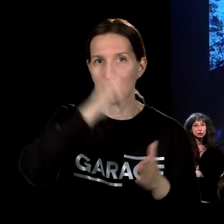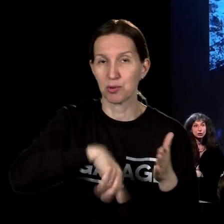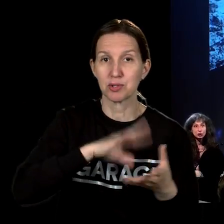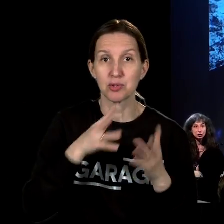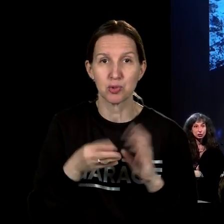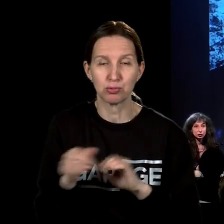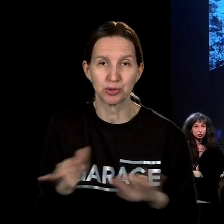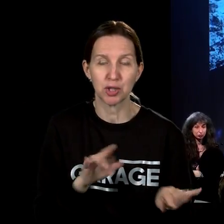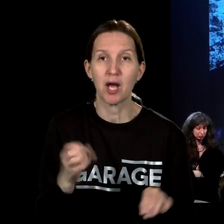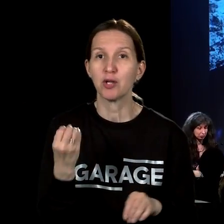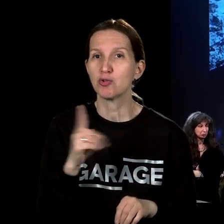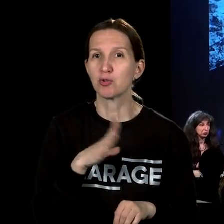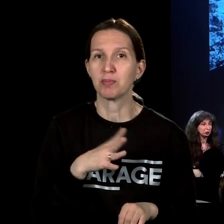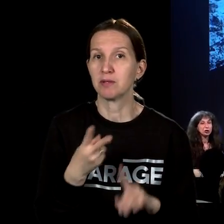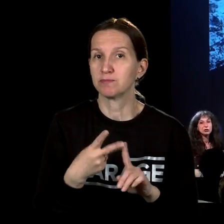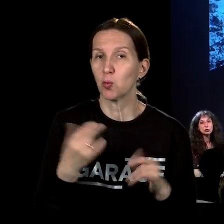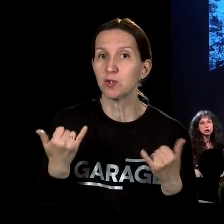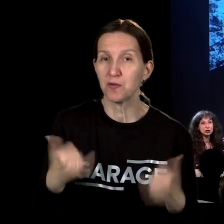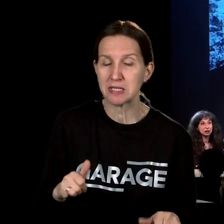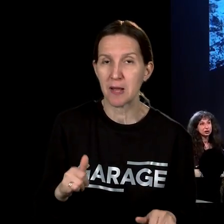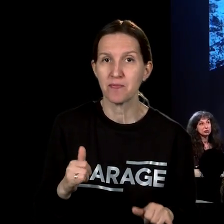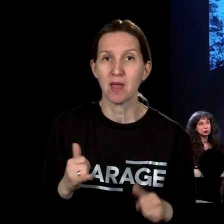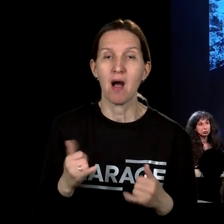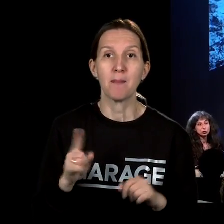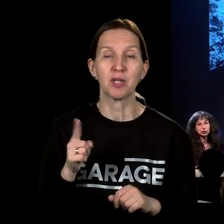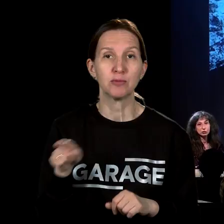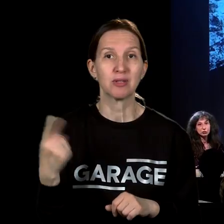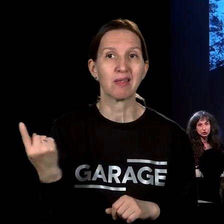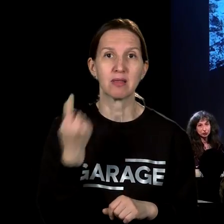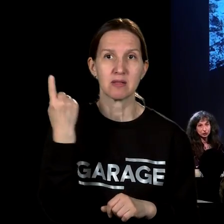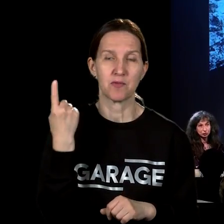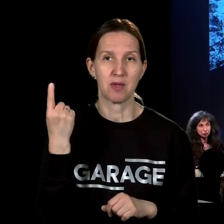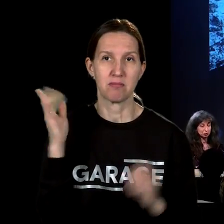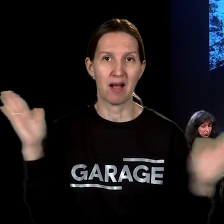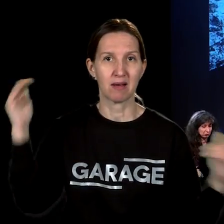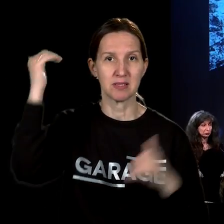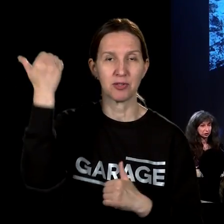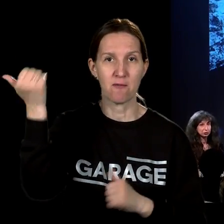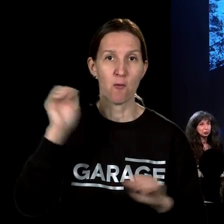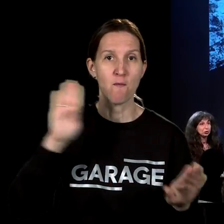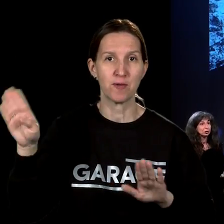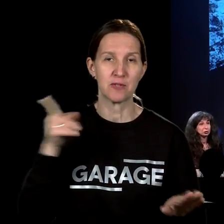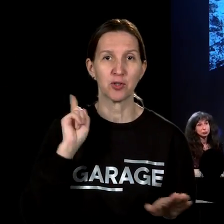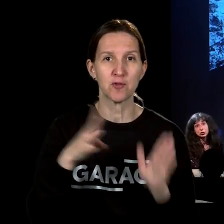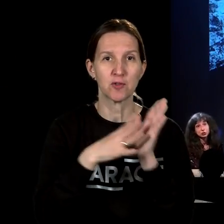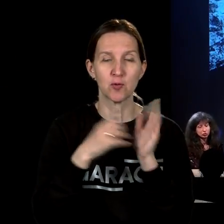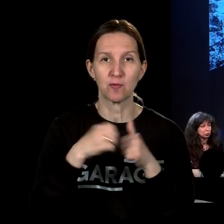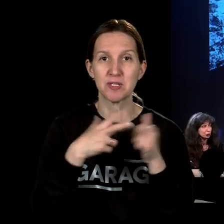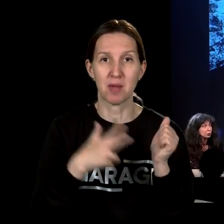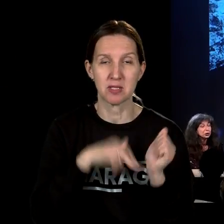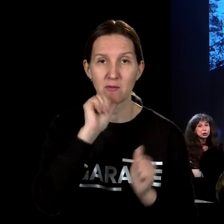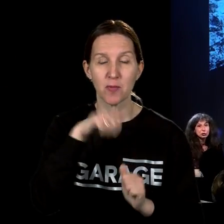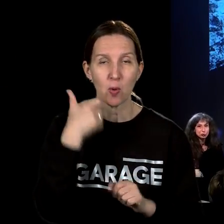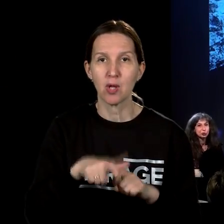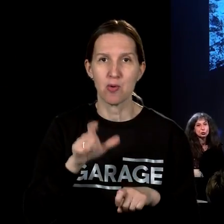совершенно удивительно для него, и единственная работа на его выставке, которая была 2018 года, которая была